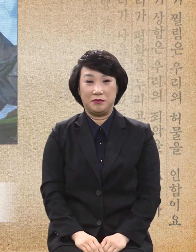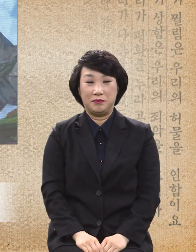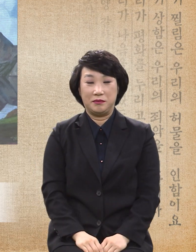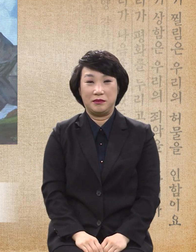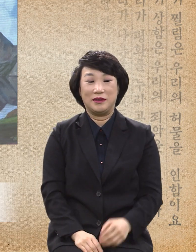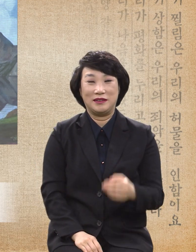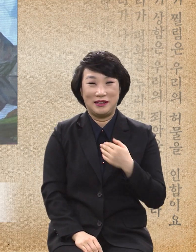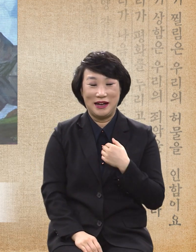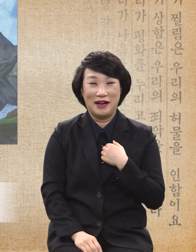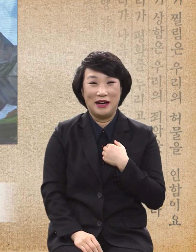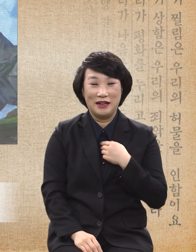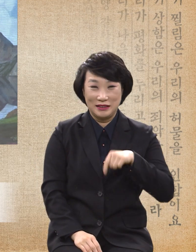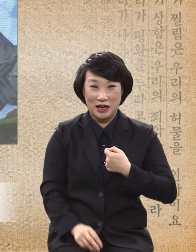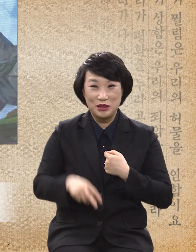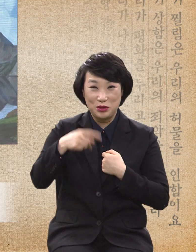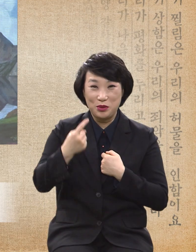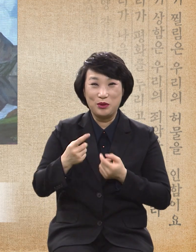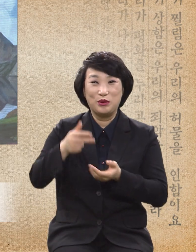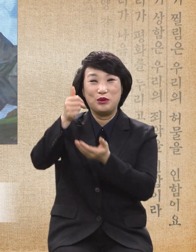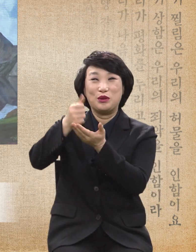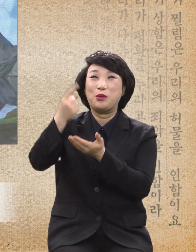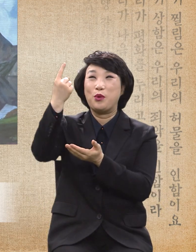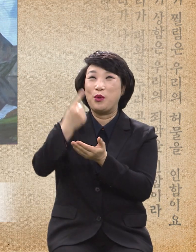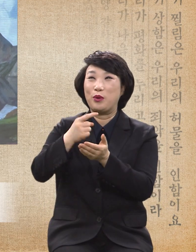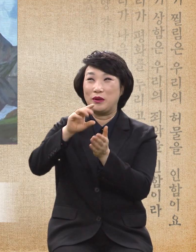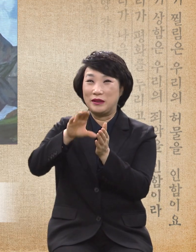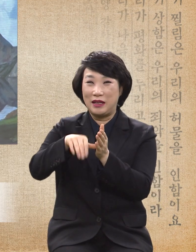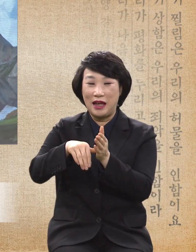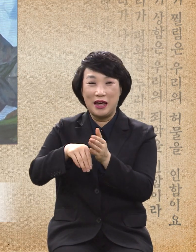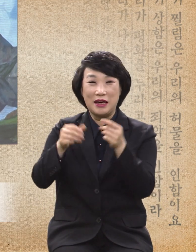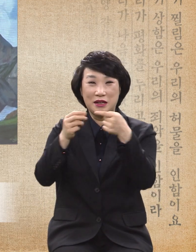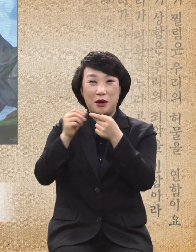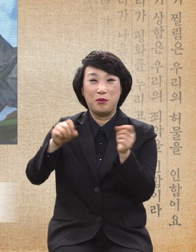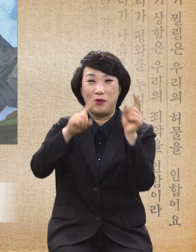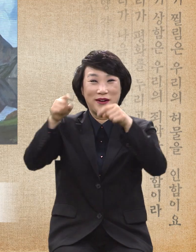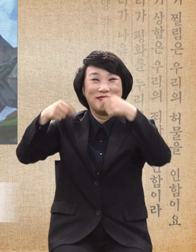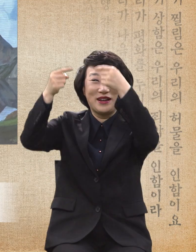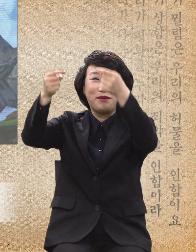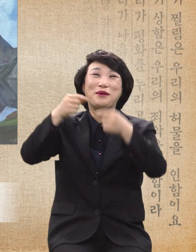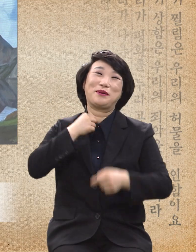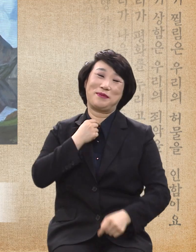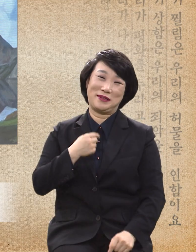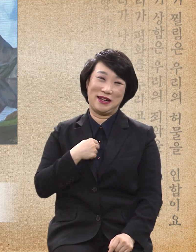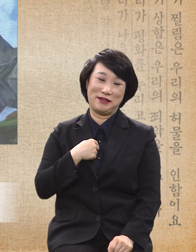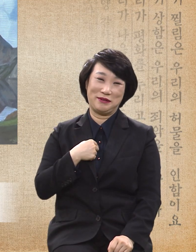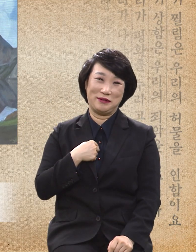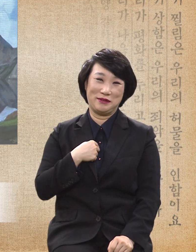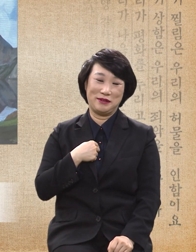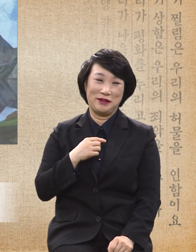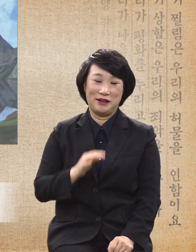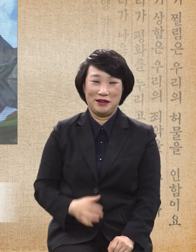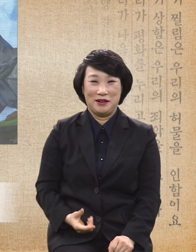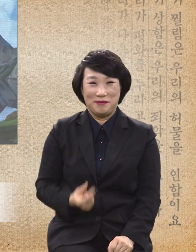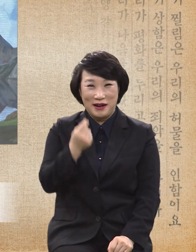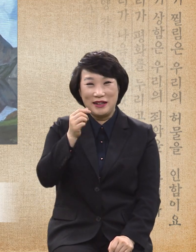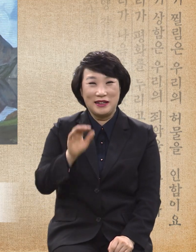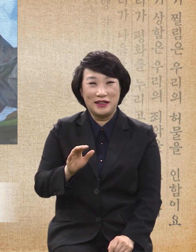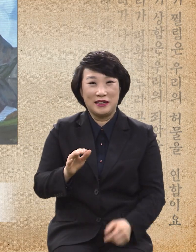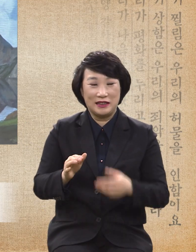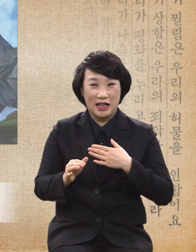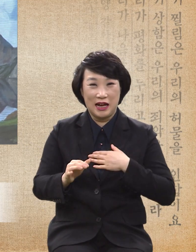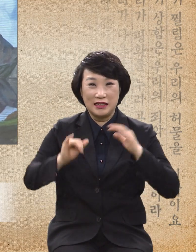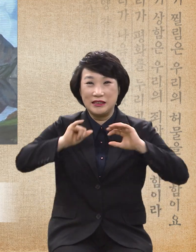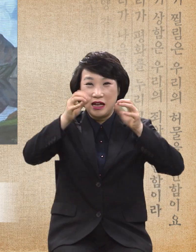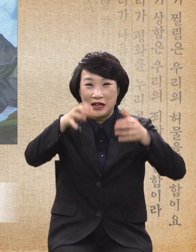그래서 나도 주님 오시면 첫 부활에 참여하려고 일찍 내가